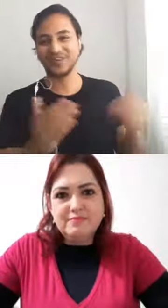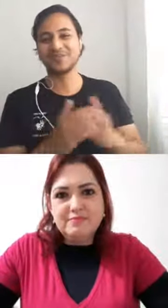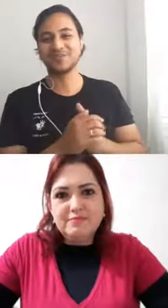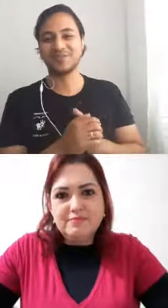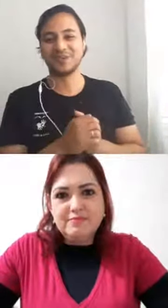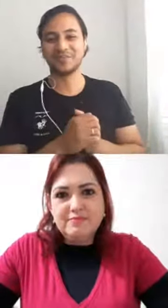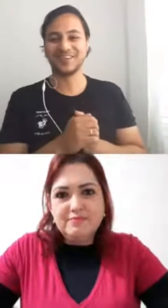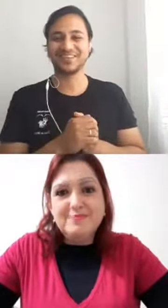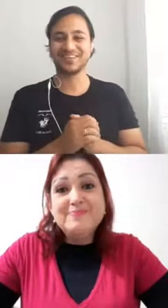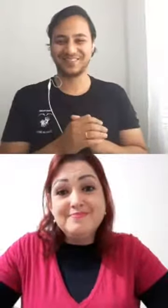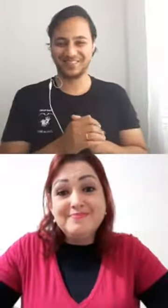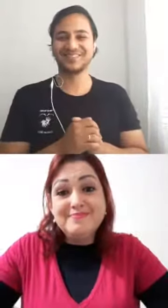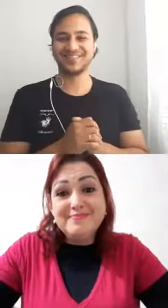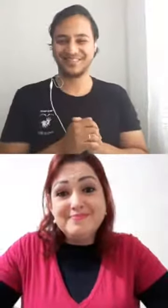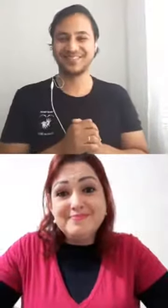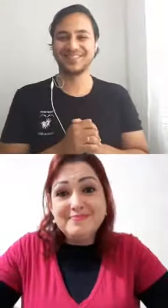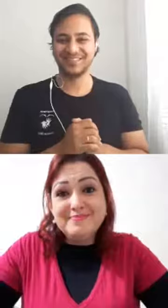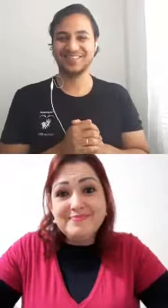então é da mesma forma.